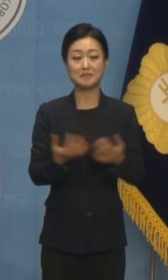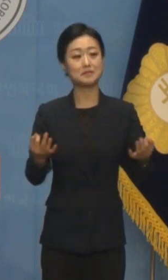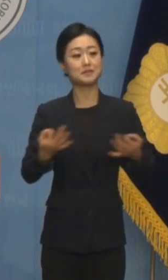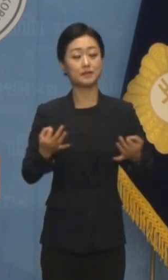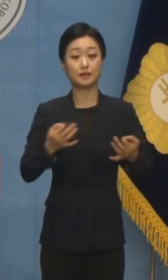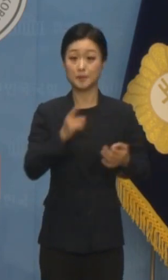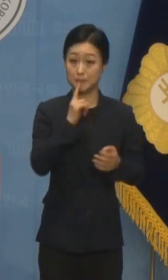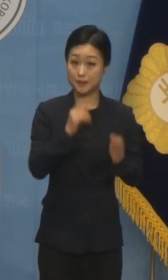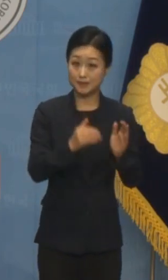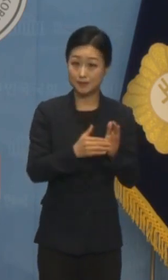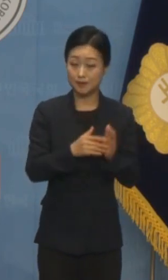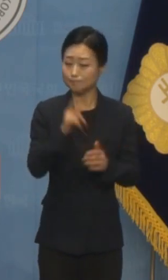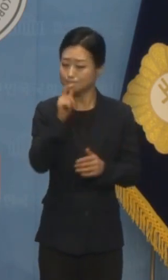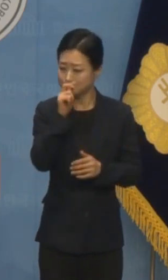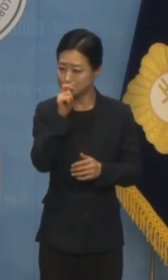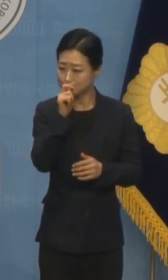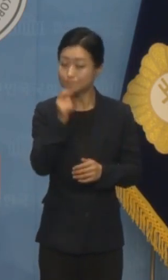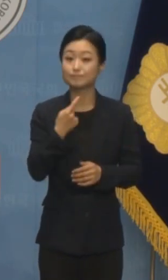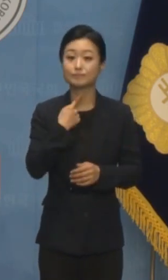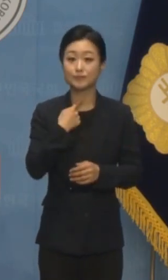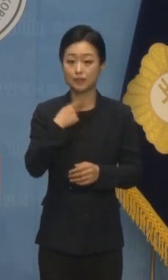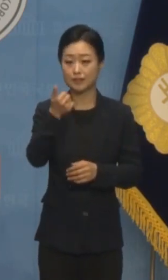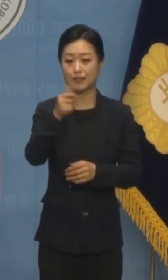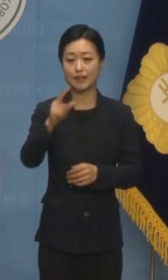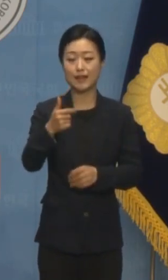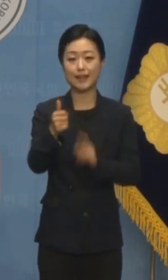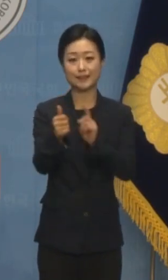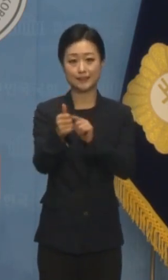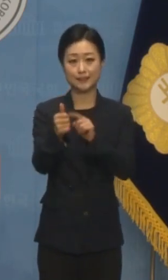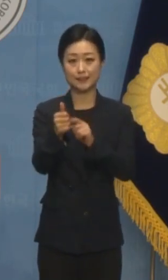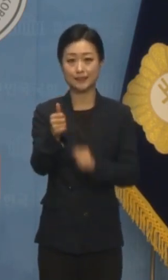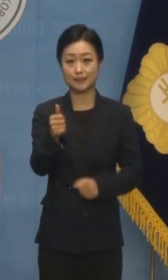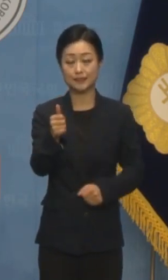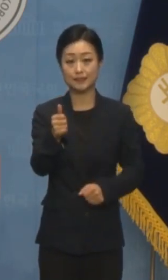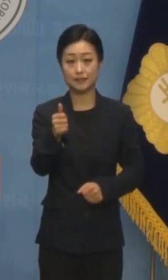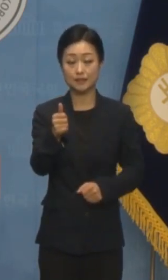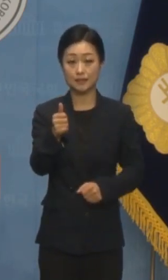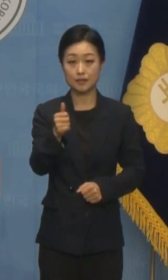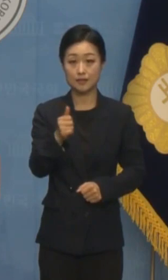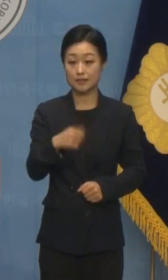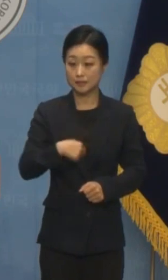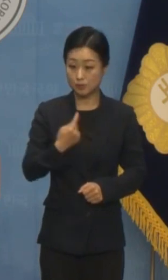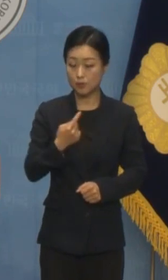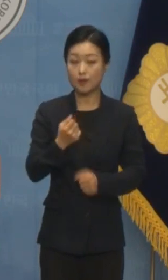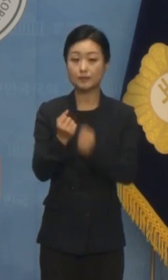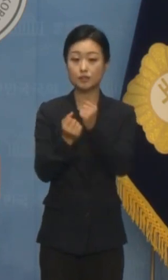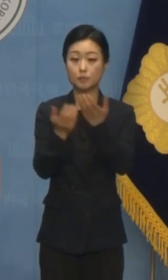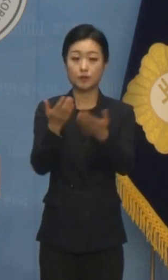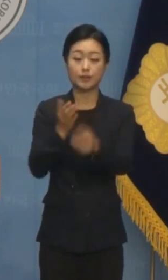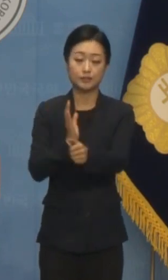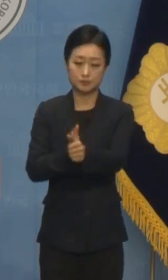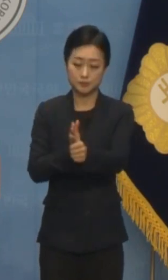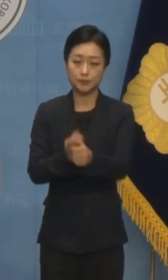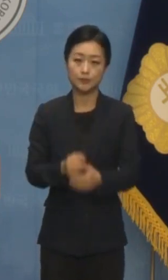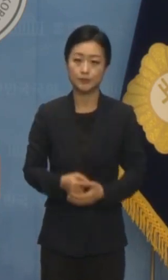말해도 묵묵부답으로 일관하는 한동훈 후보는 최소한의 해명이라도 해야 할